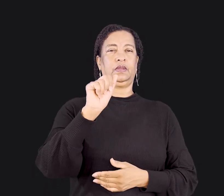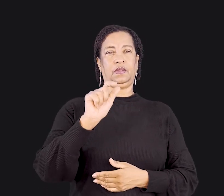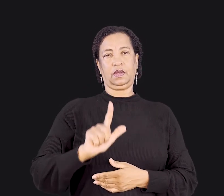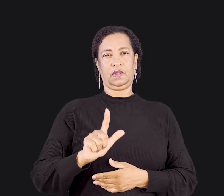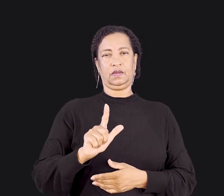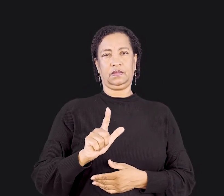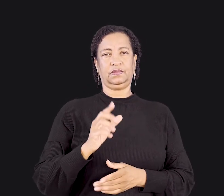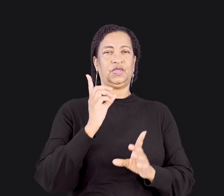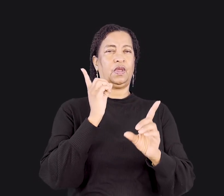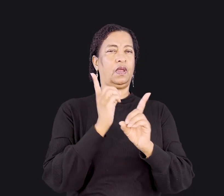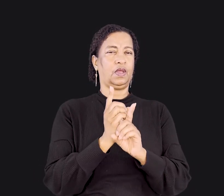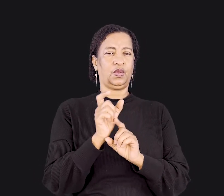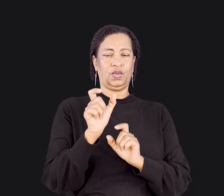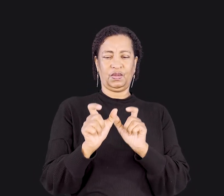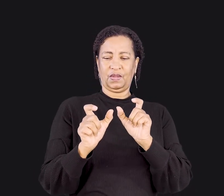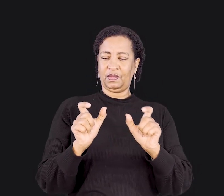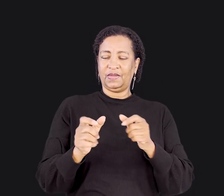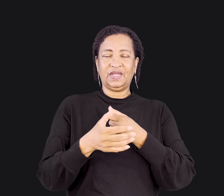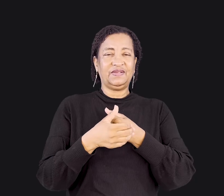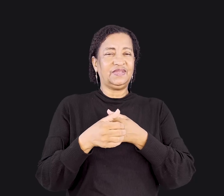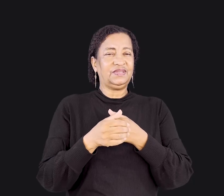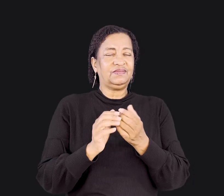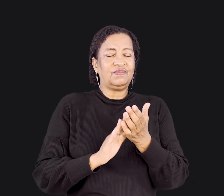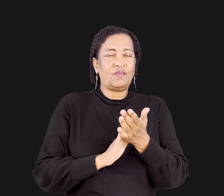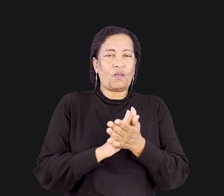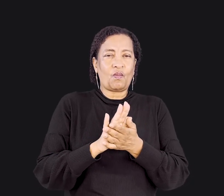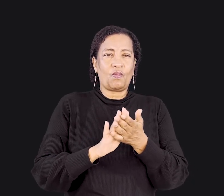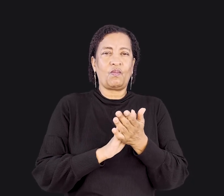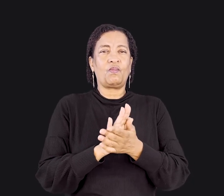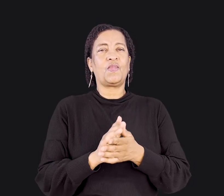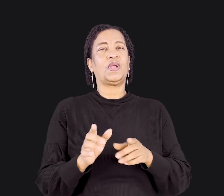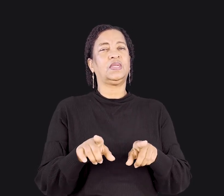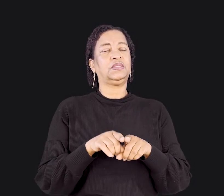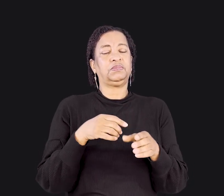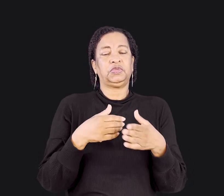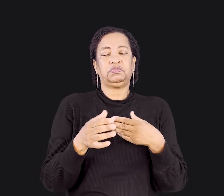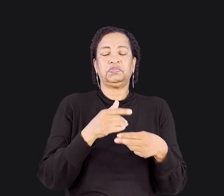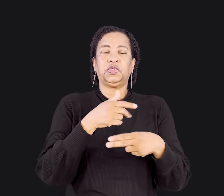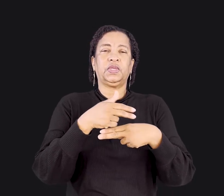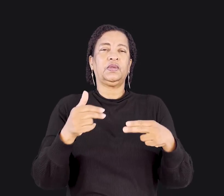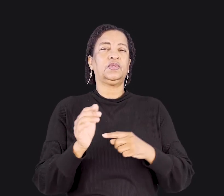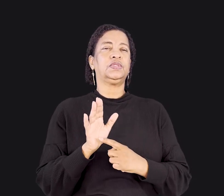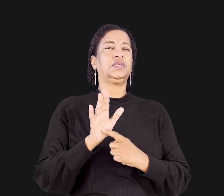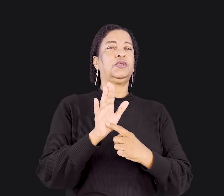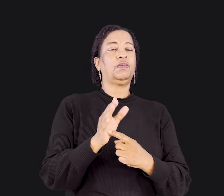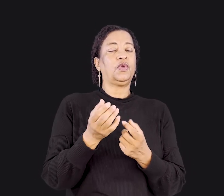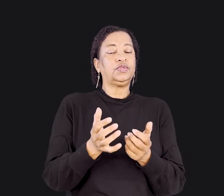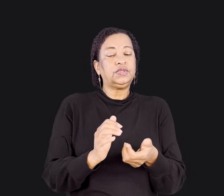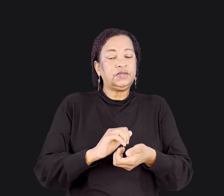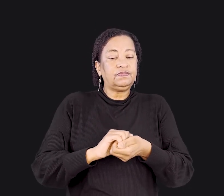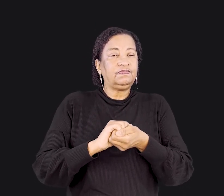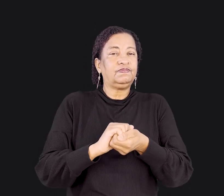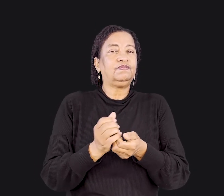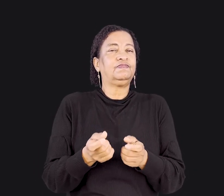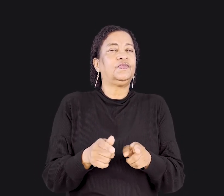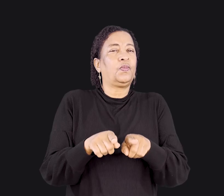Não encontramos nenhuma palavra de afeição ou carinho nela, nem qualquer coisa que indique companheirismo no